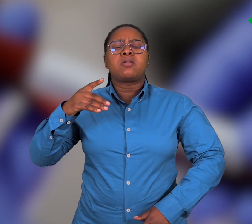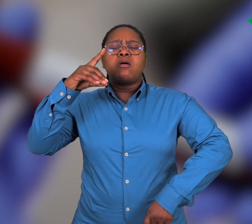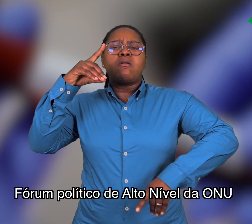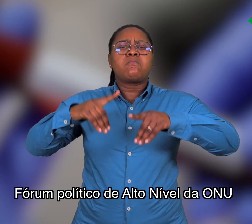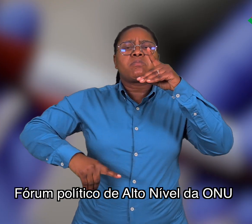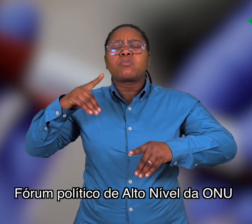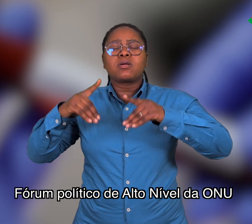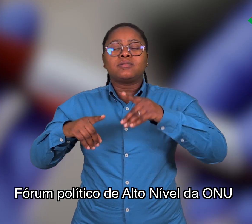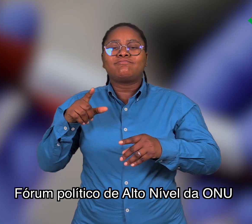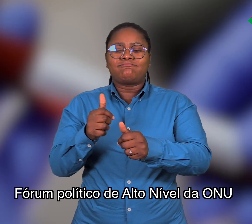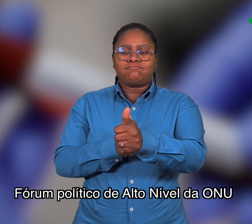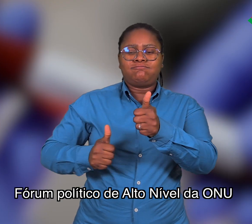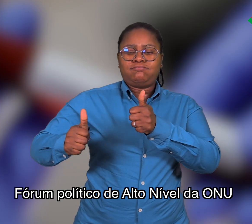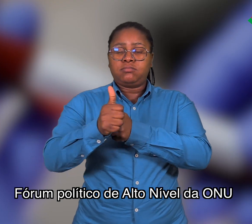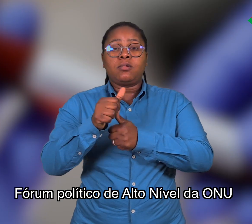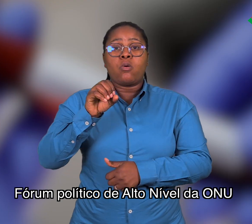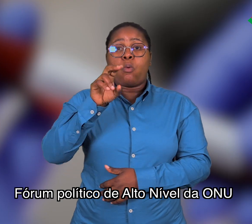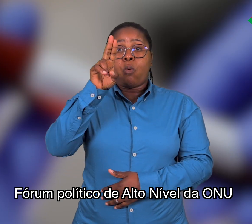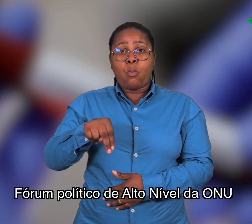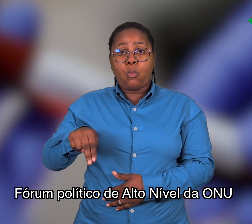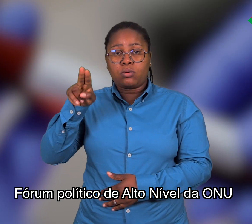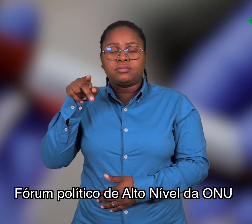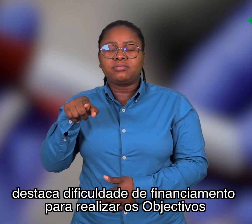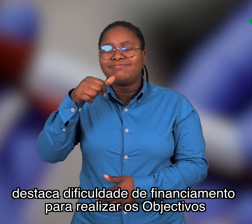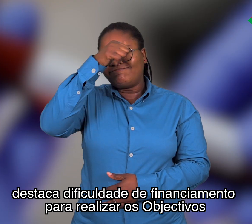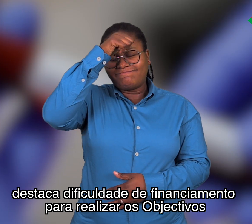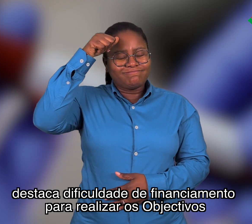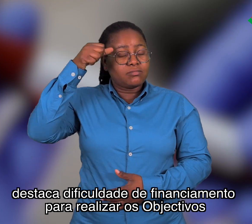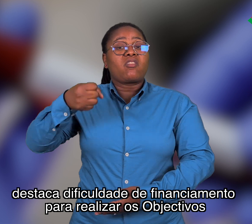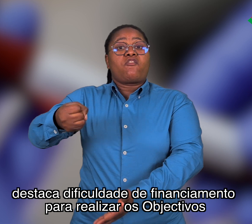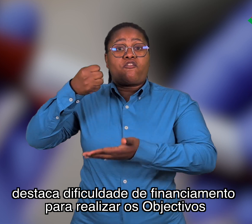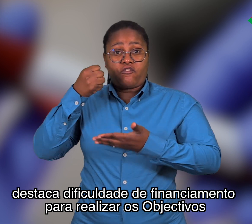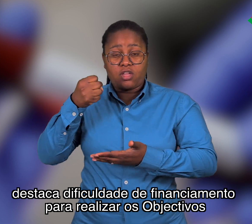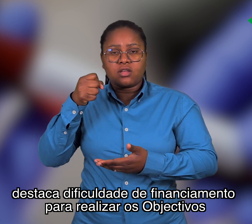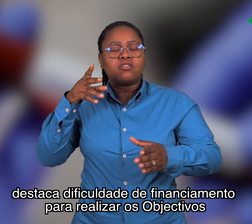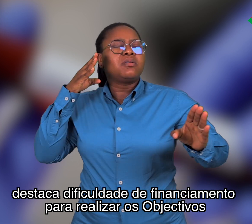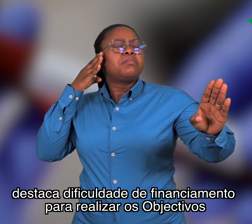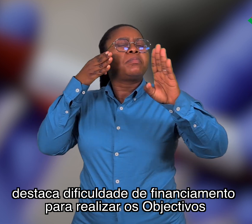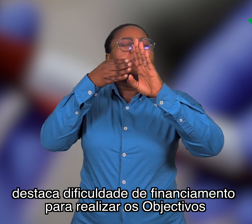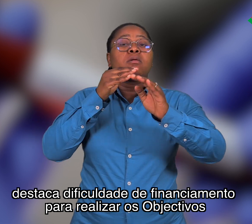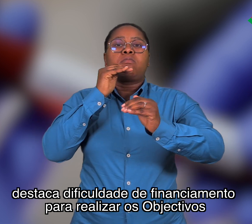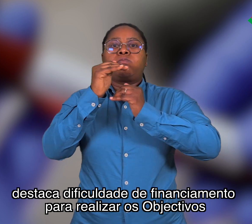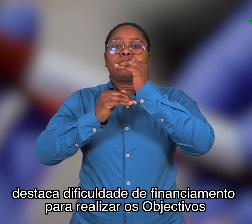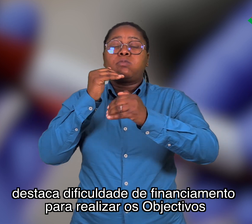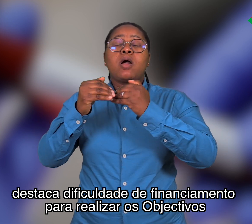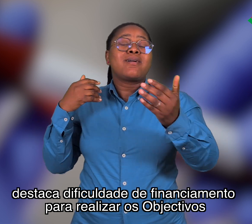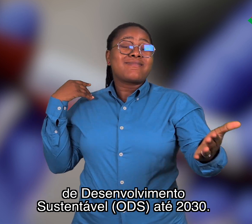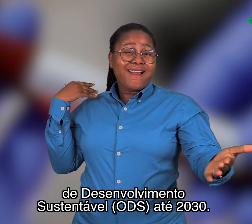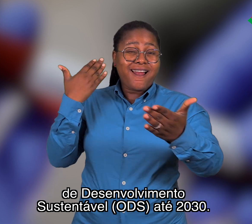Fórum político de alto nível da ONU destaca dificuldades de financiamento para realizar os objetivos de